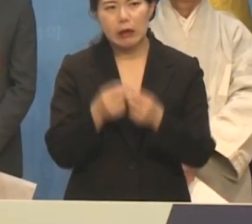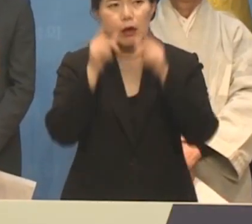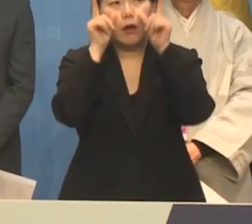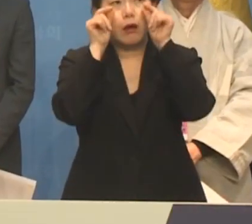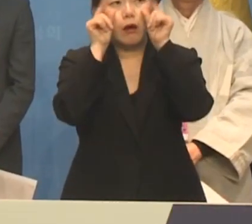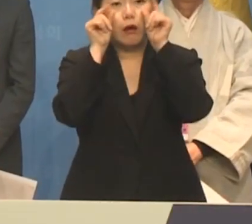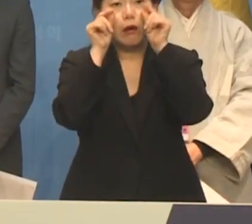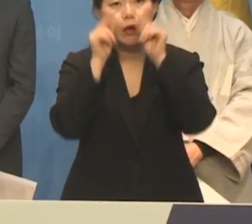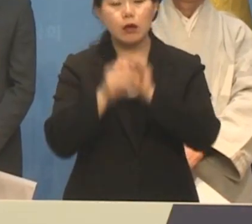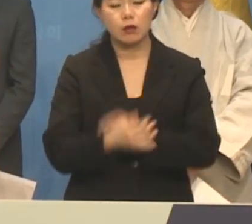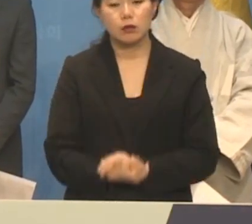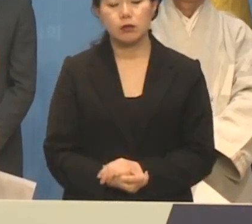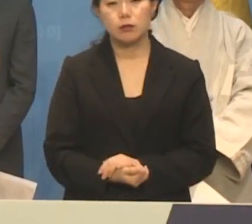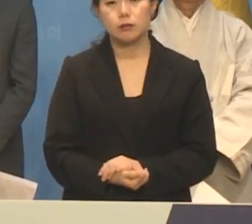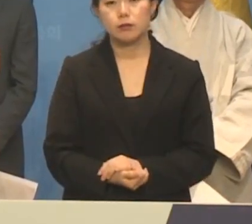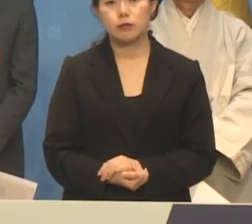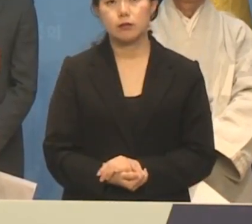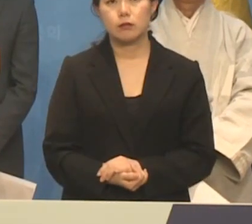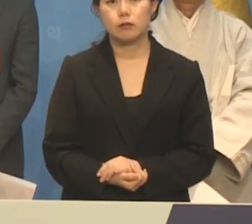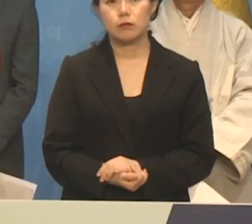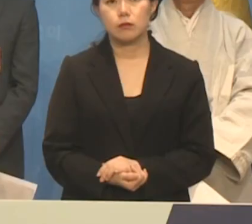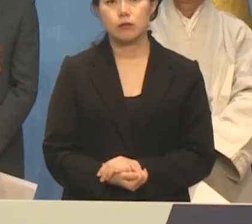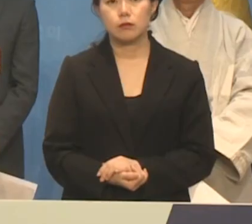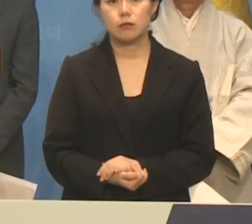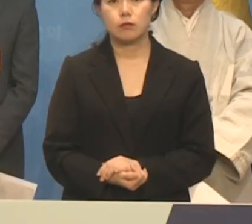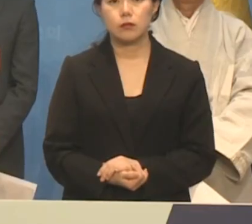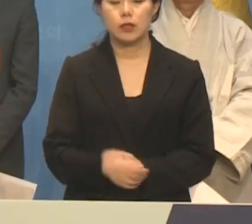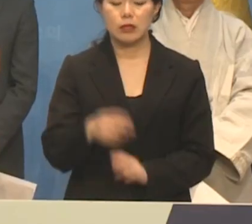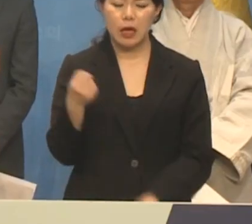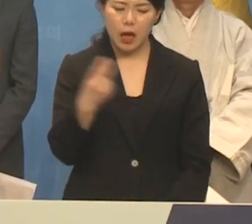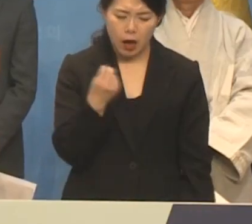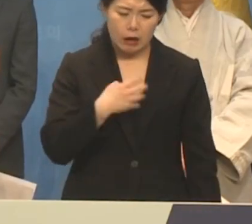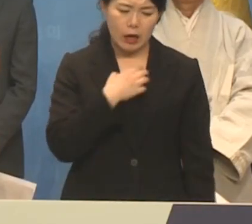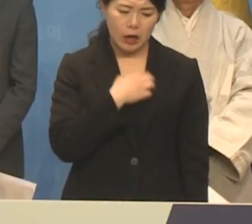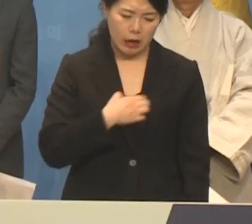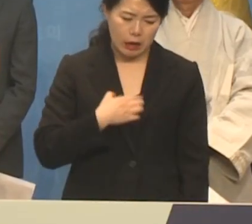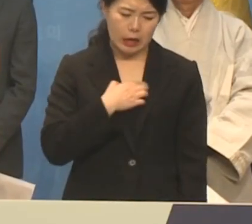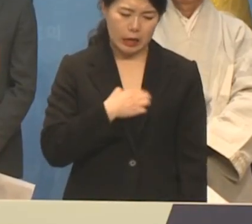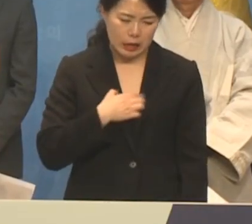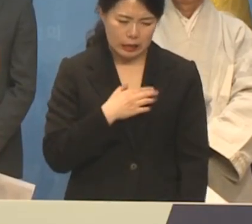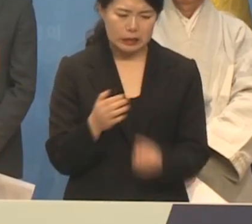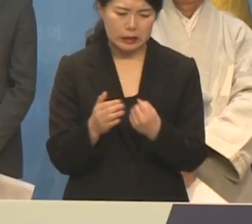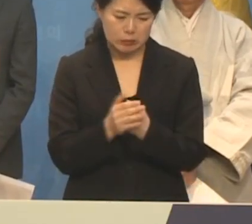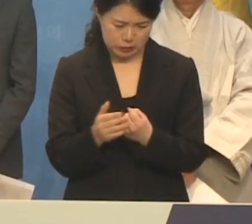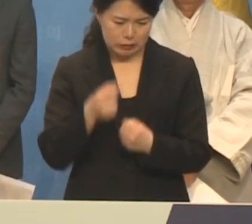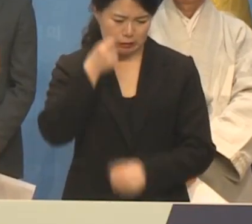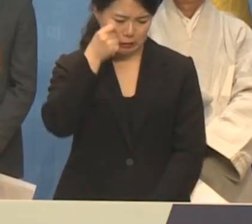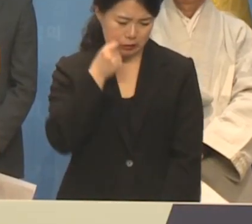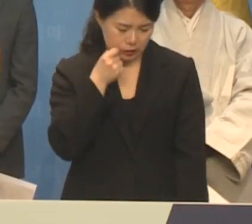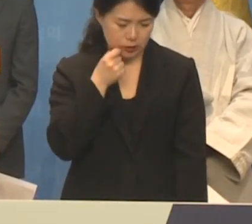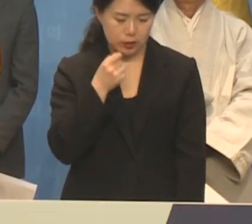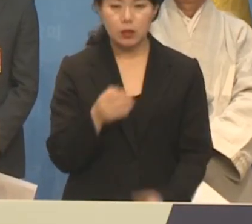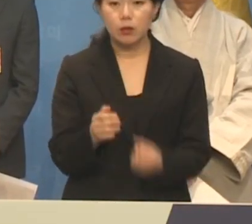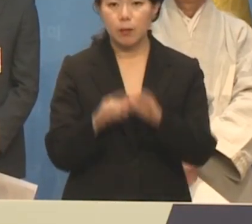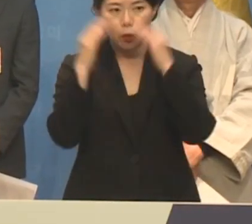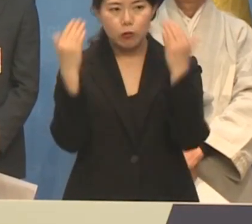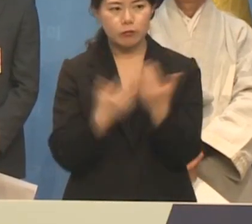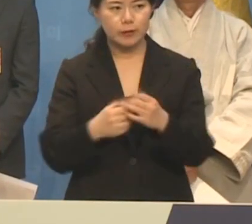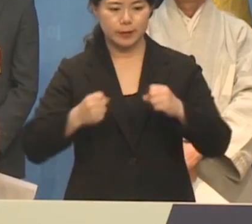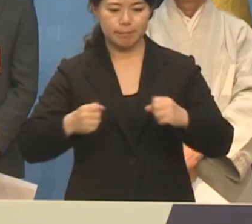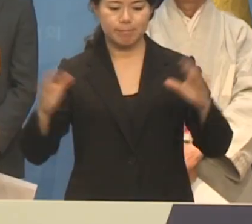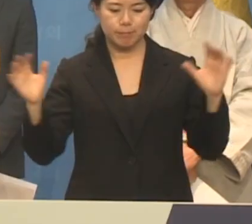와요. 자꾸 그런 걱정 때문에 괴롭습니다. 우리 다 같이 힘을